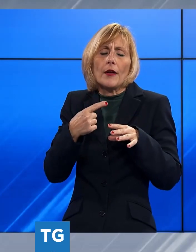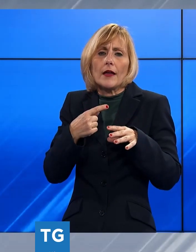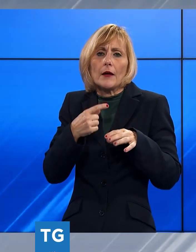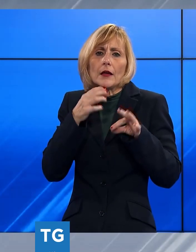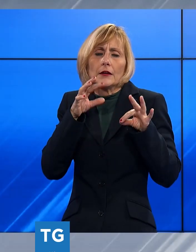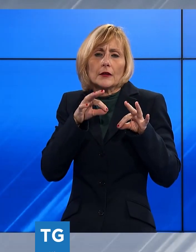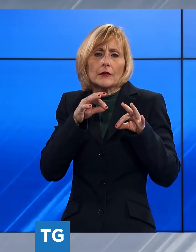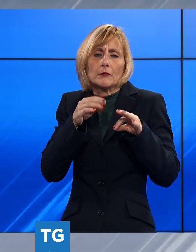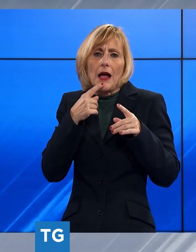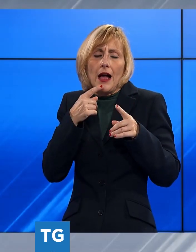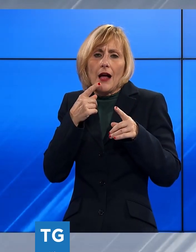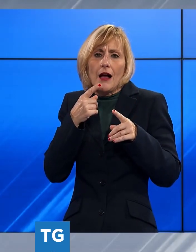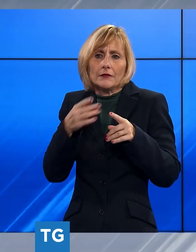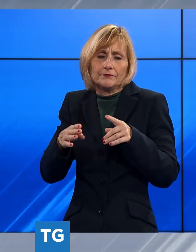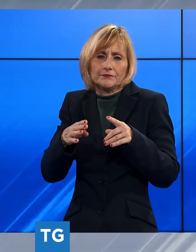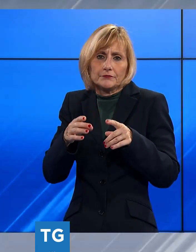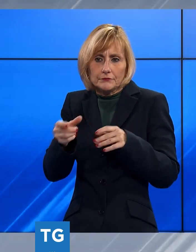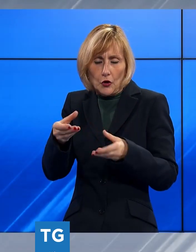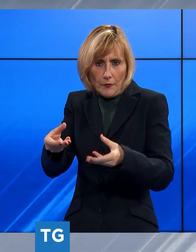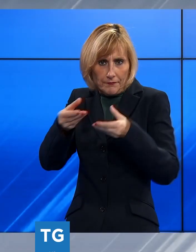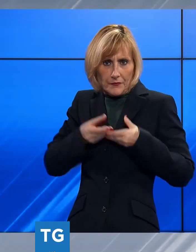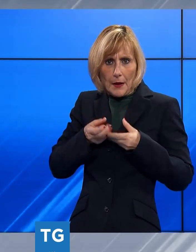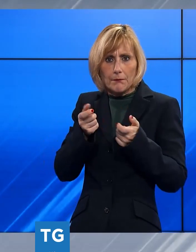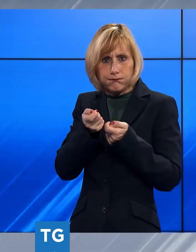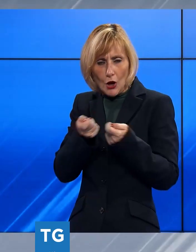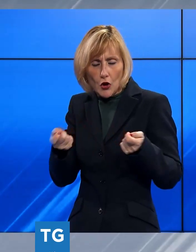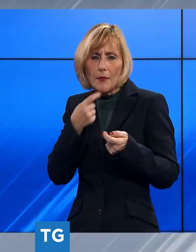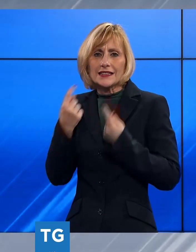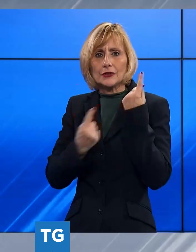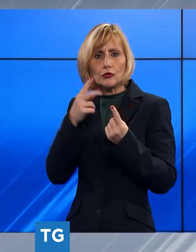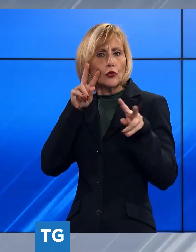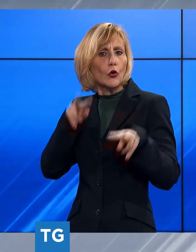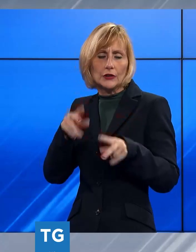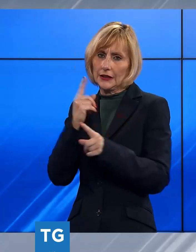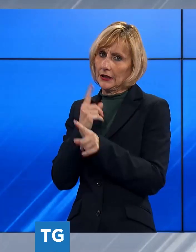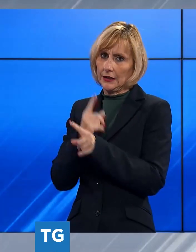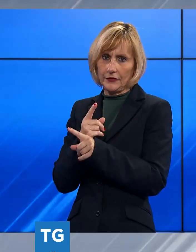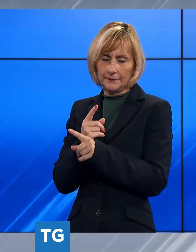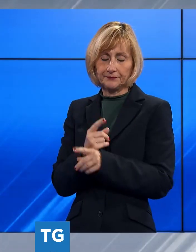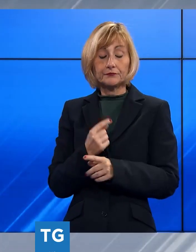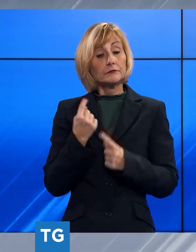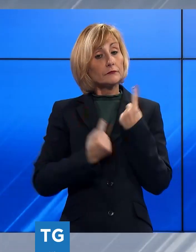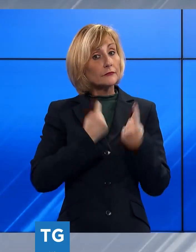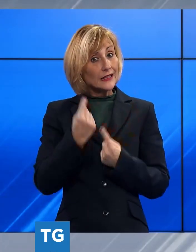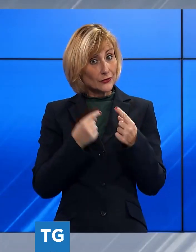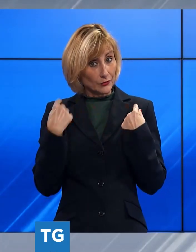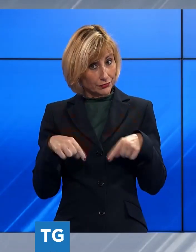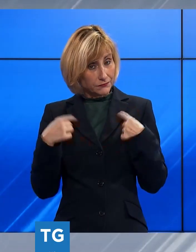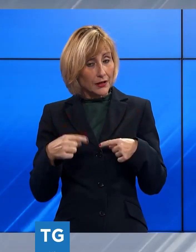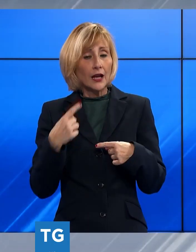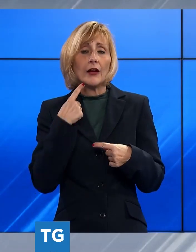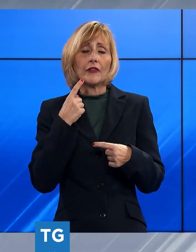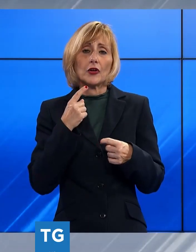scatola però la situazione è sicuramente da monitorare una situazione che i farmacisti della provincia stanno tamponando